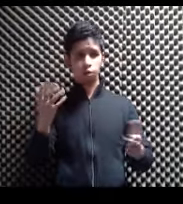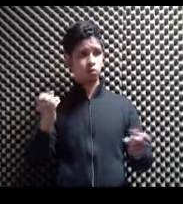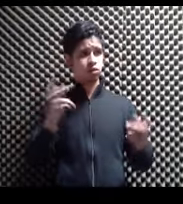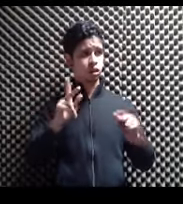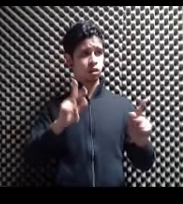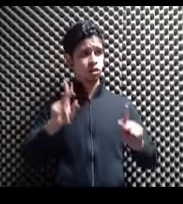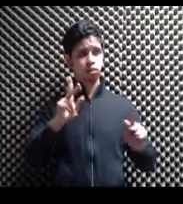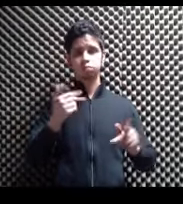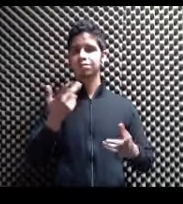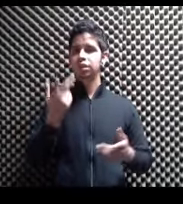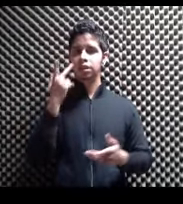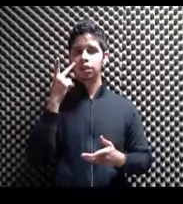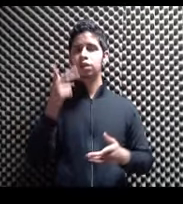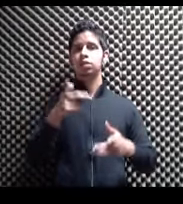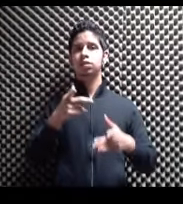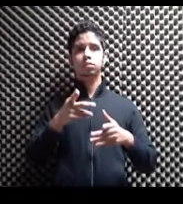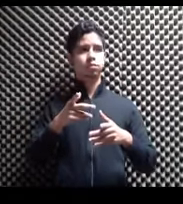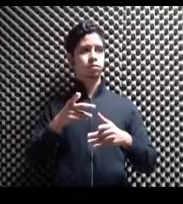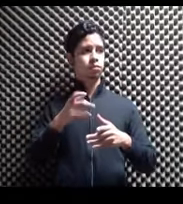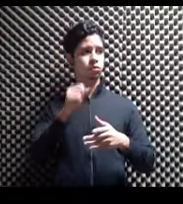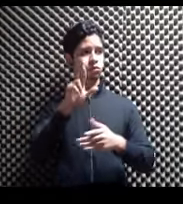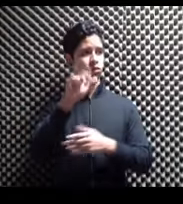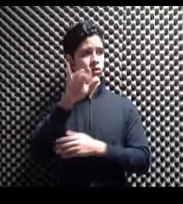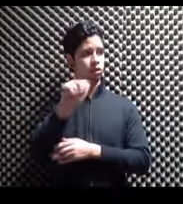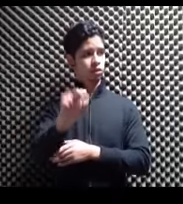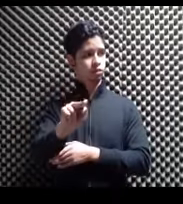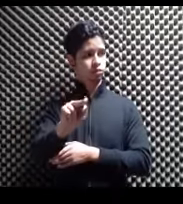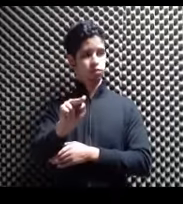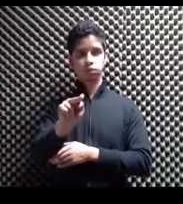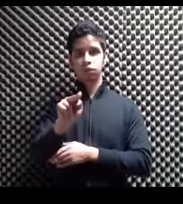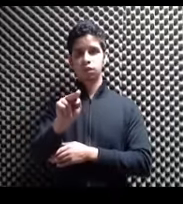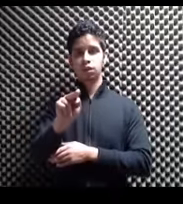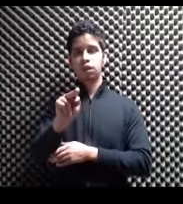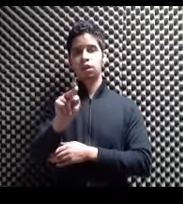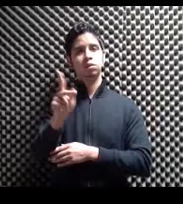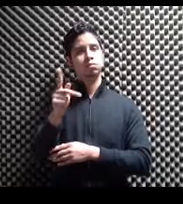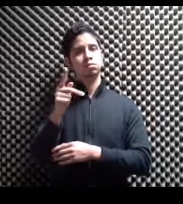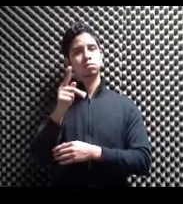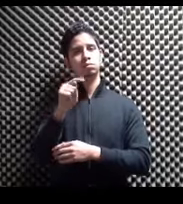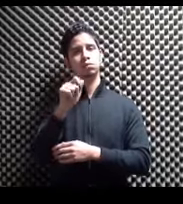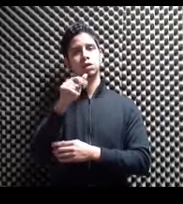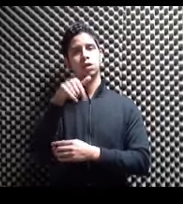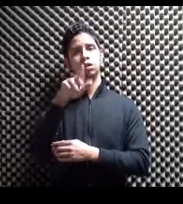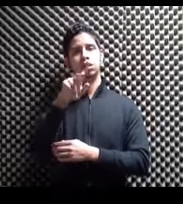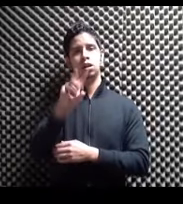¿Cómo es? Te quiero. Ah, Virgen Santa. Me gusta. Es que a mí no me dieron camiseta.